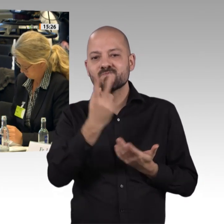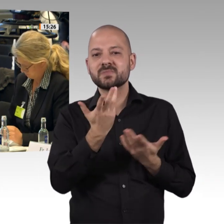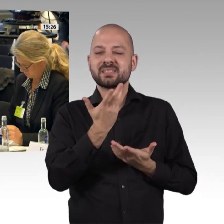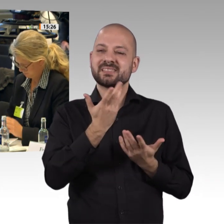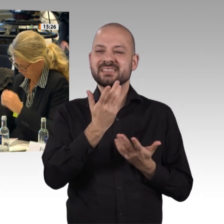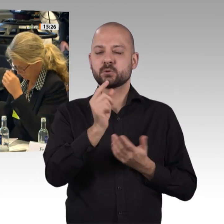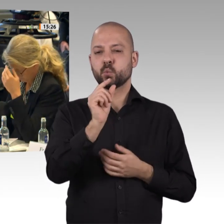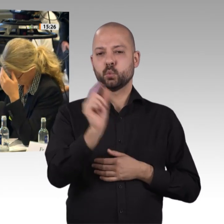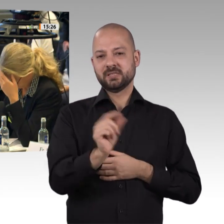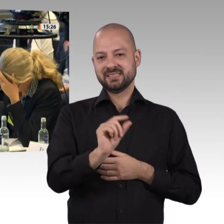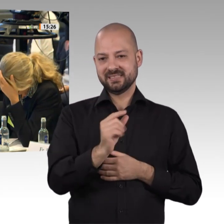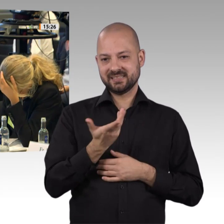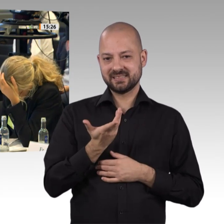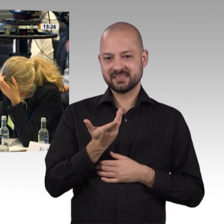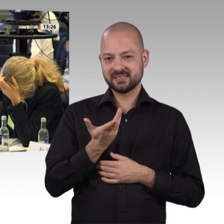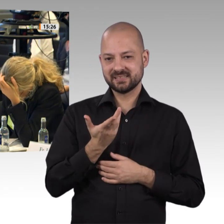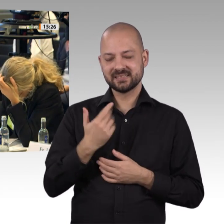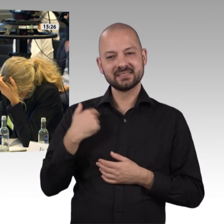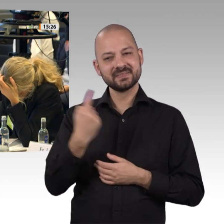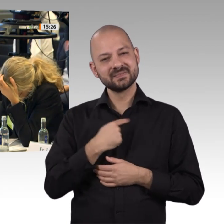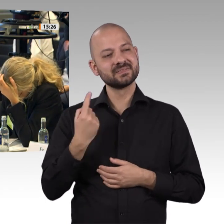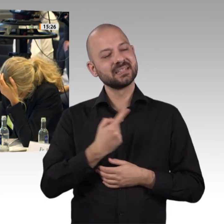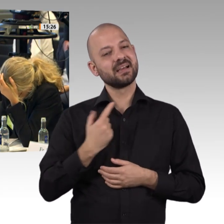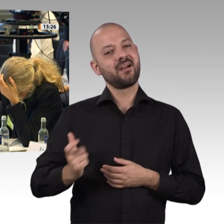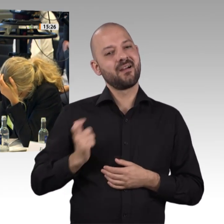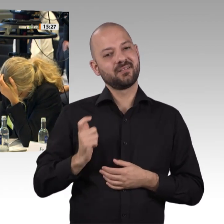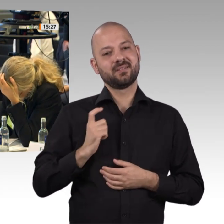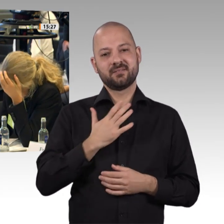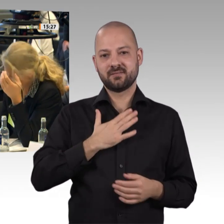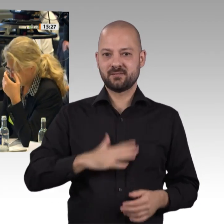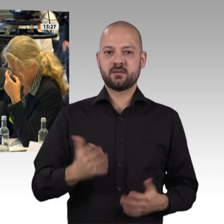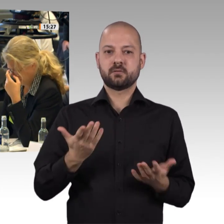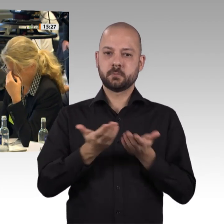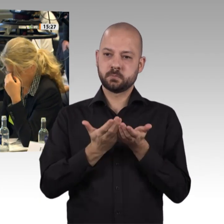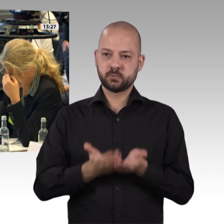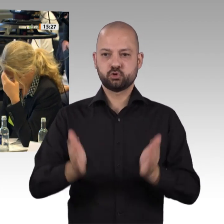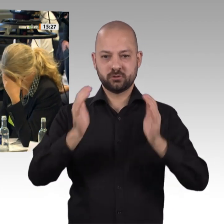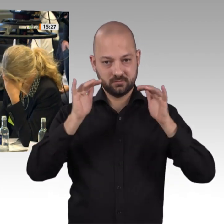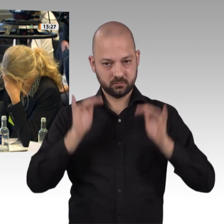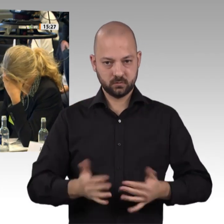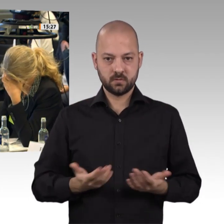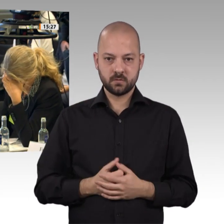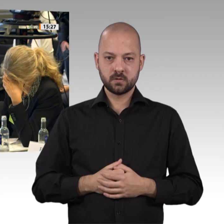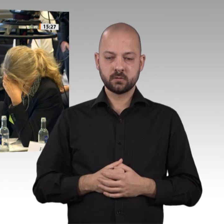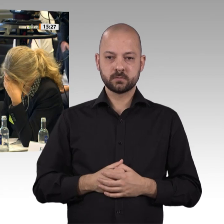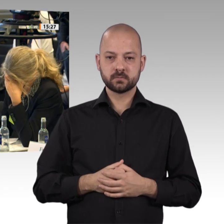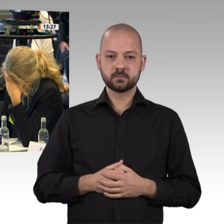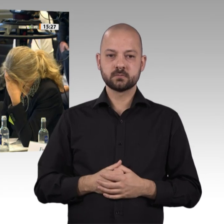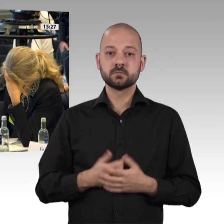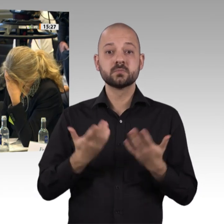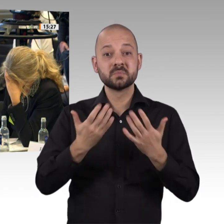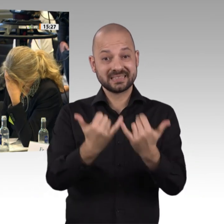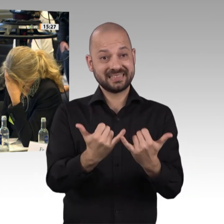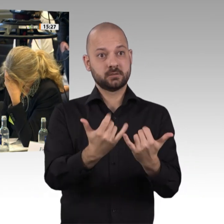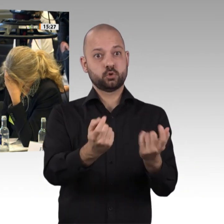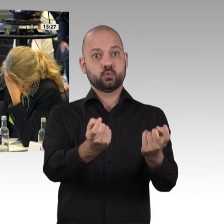was beantwortet worden, auch hinsichtlich der Frage BAR, gemeinsame Empfehlungen, die entwickelt worden sind. Wir haben